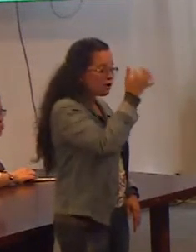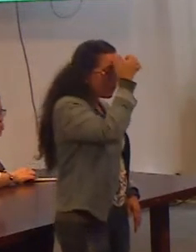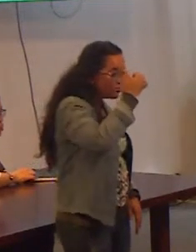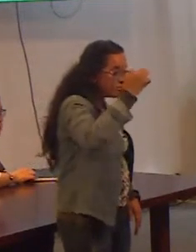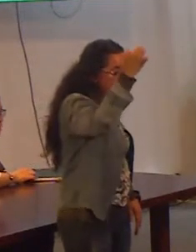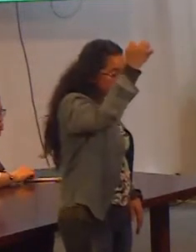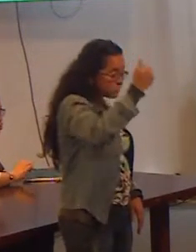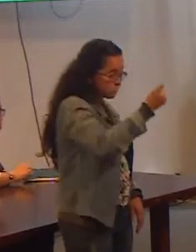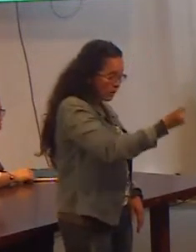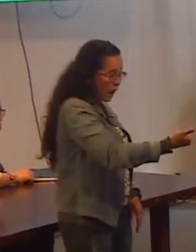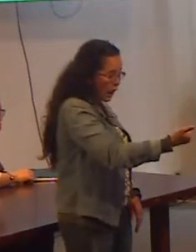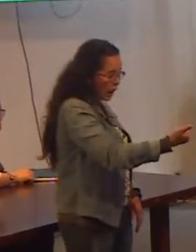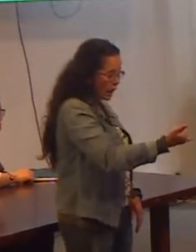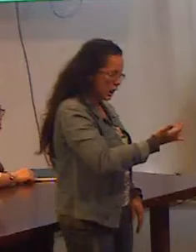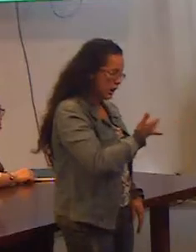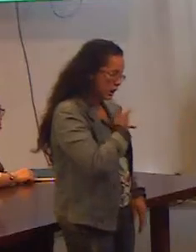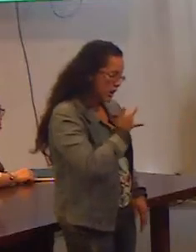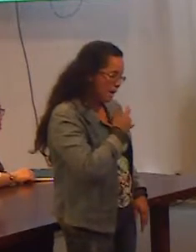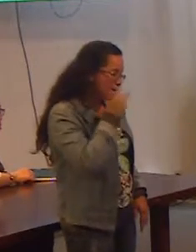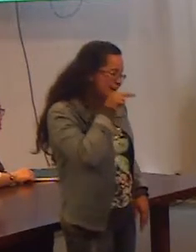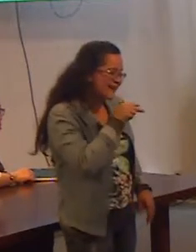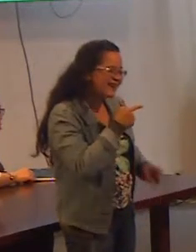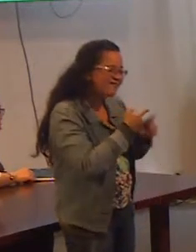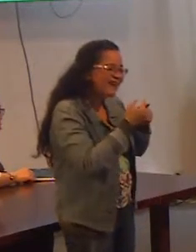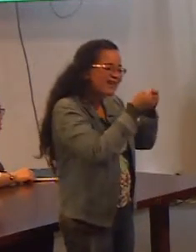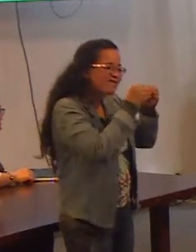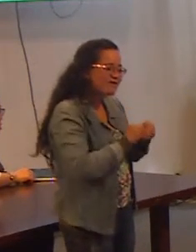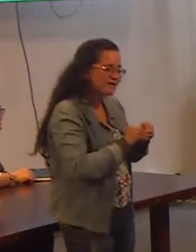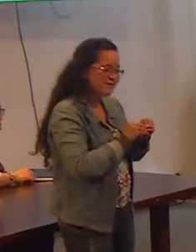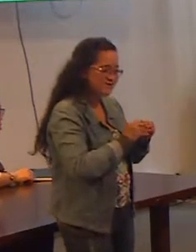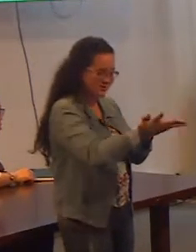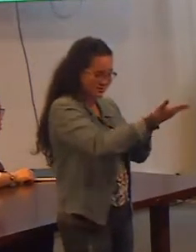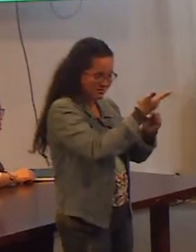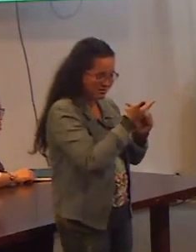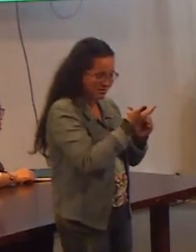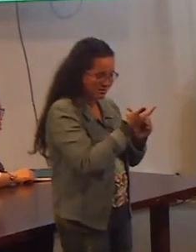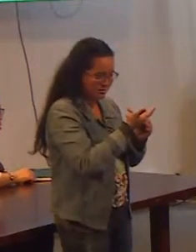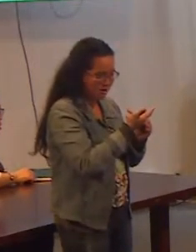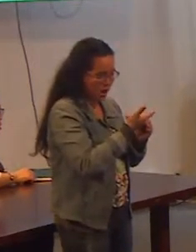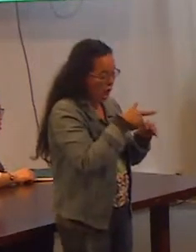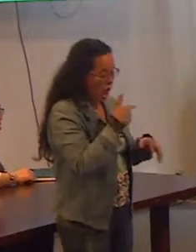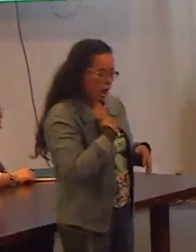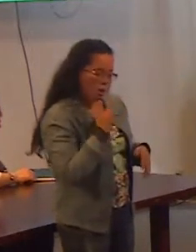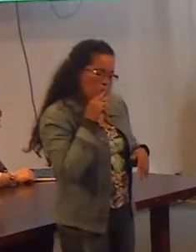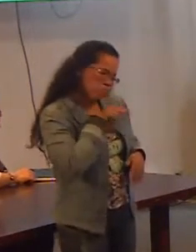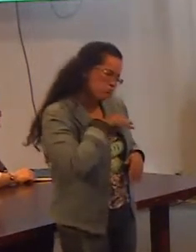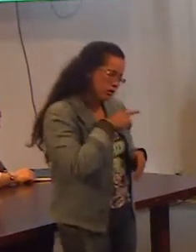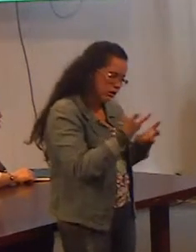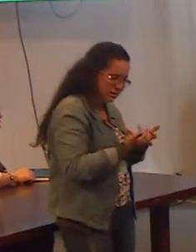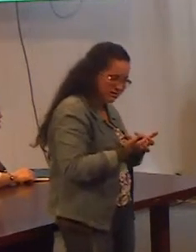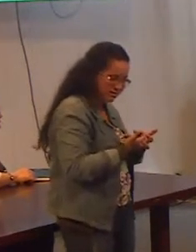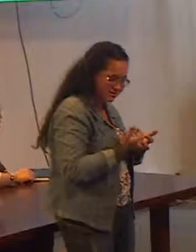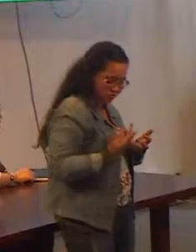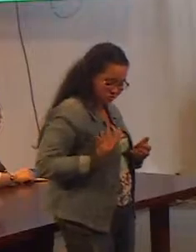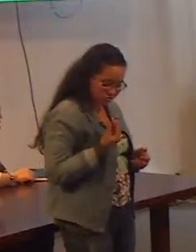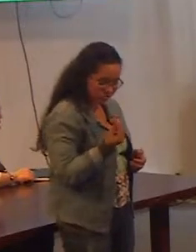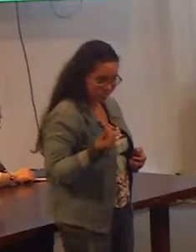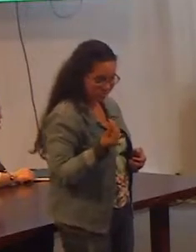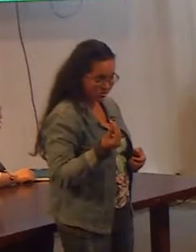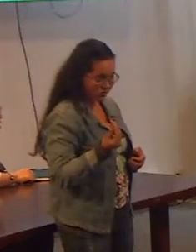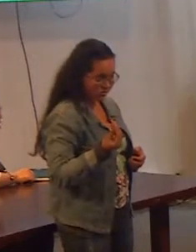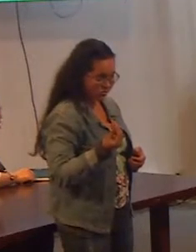forma miraban y sentían el arte de diferentes formas. Entonces lo que quisimos en nuestra retroalimentación,